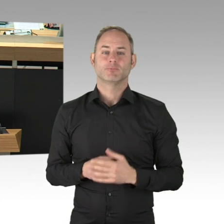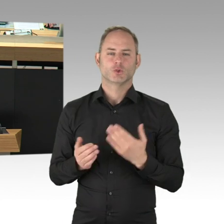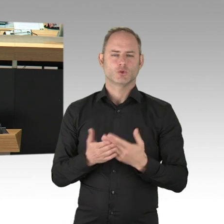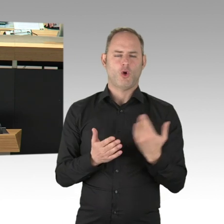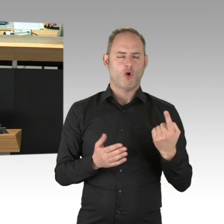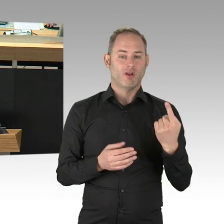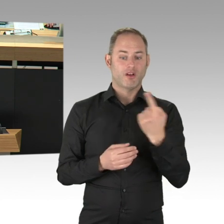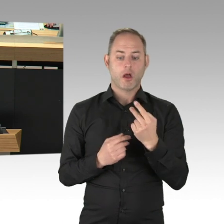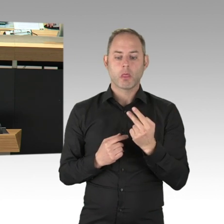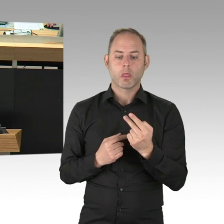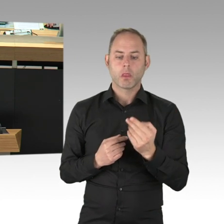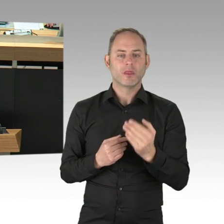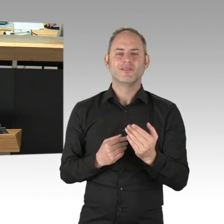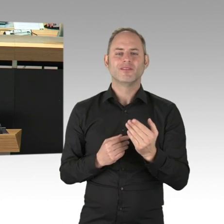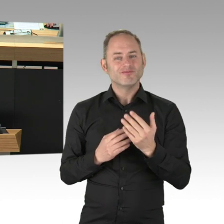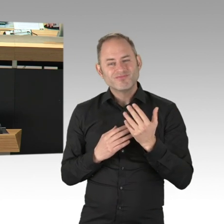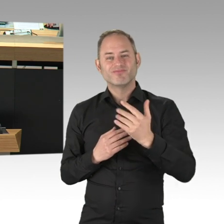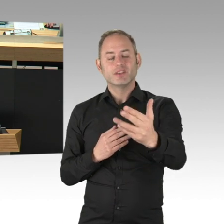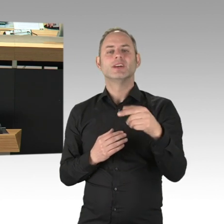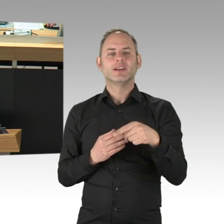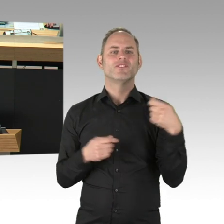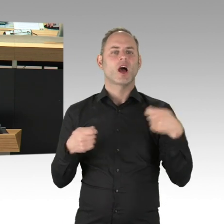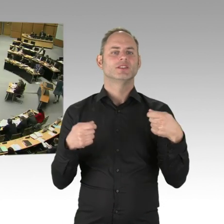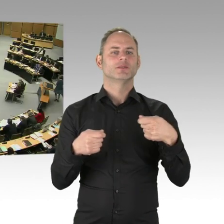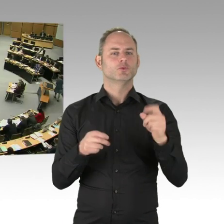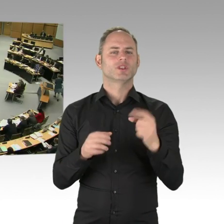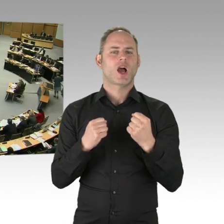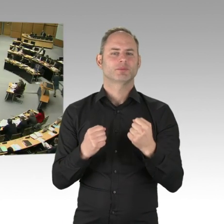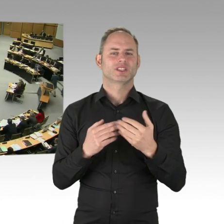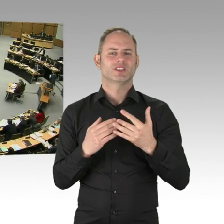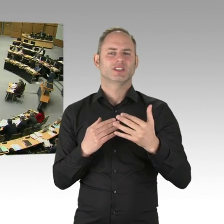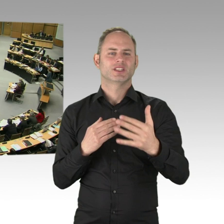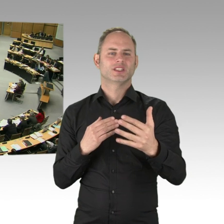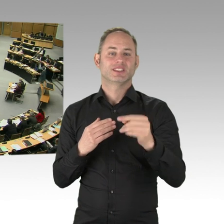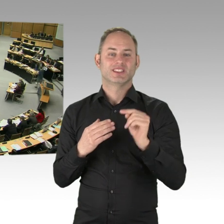diesem Konzept tatsächlich in die Umsetzung gelangt ist. Vielen Dank.